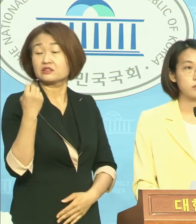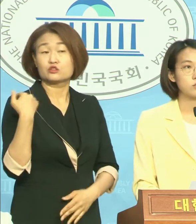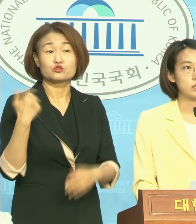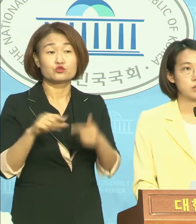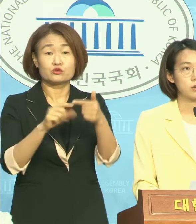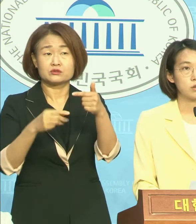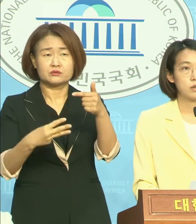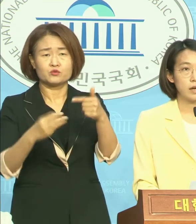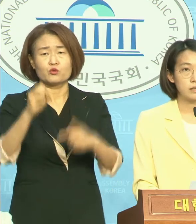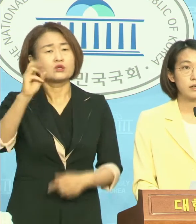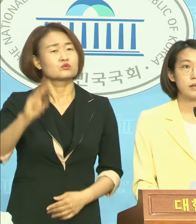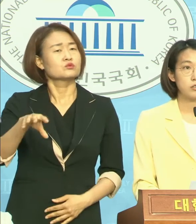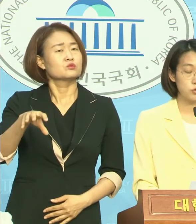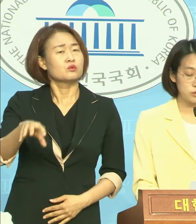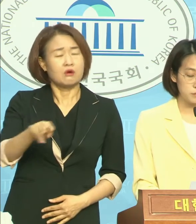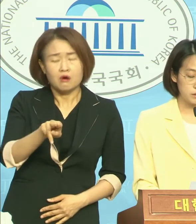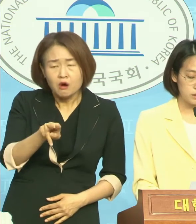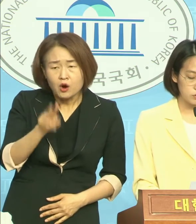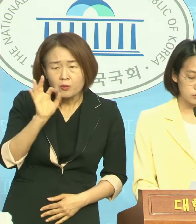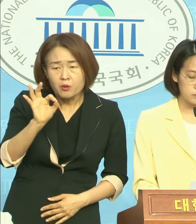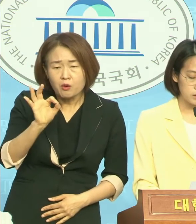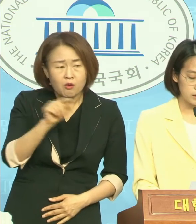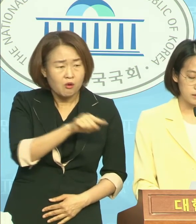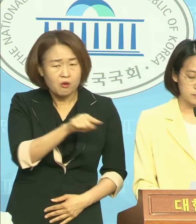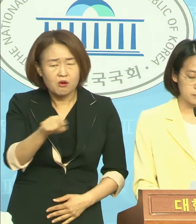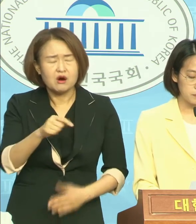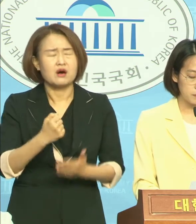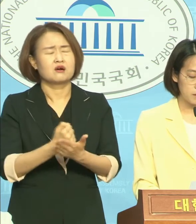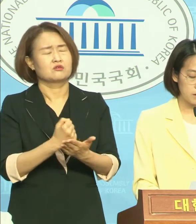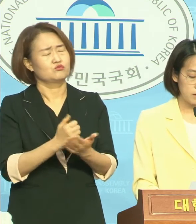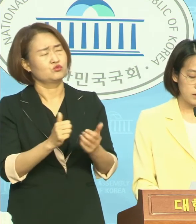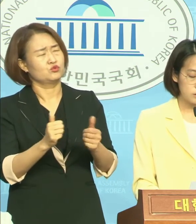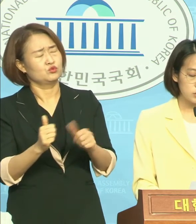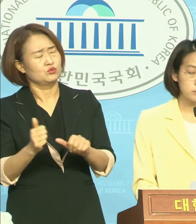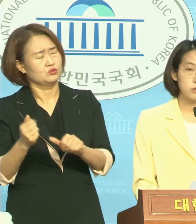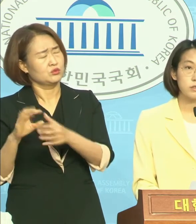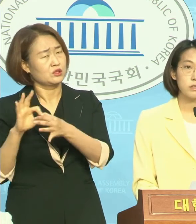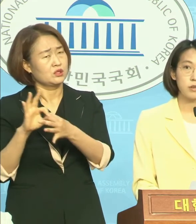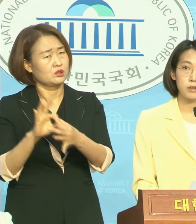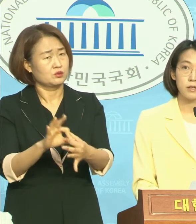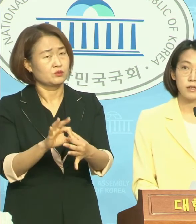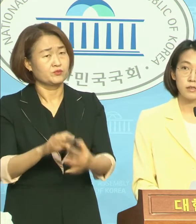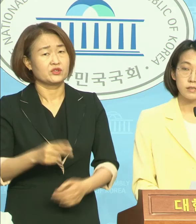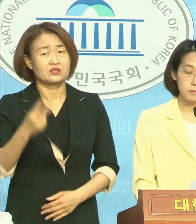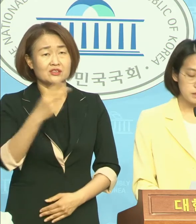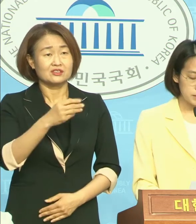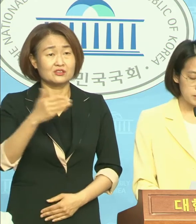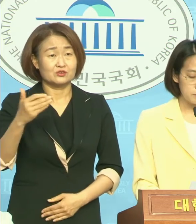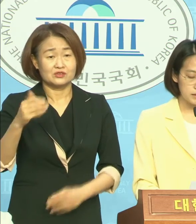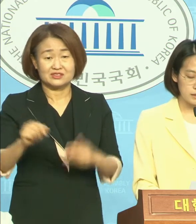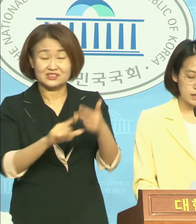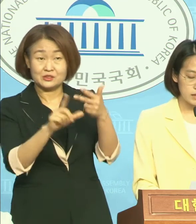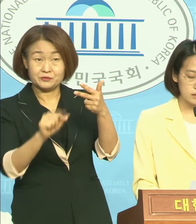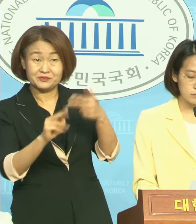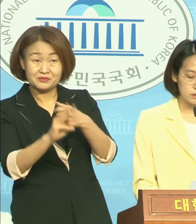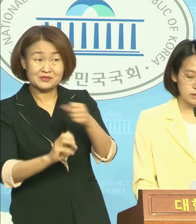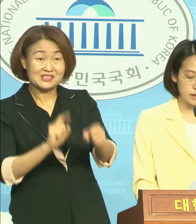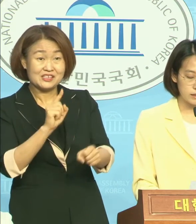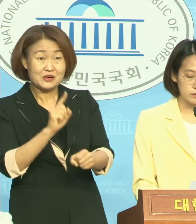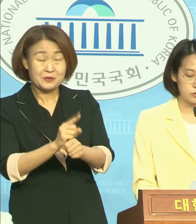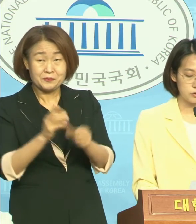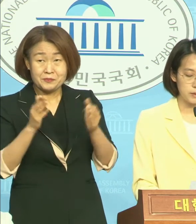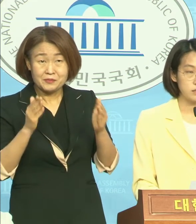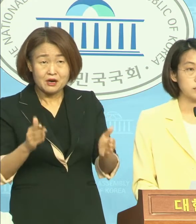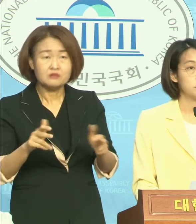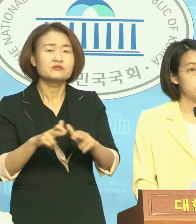3일은 광주에서 안타까운 죽음 들이 이어졌습니다 2019년 7월 31년 만에 장애등급제